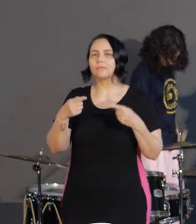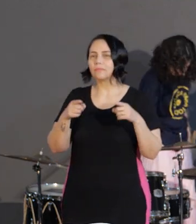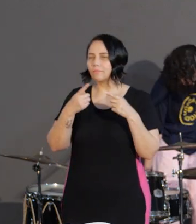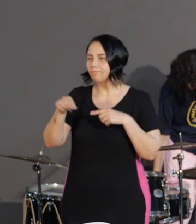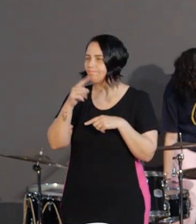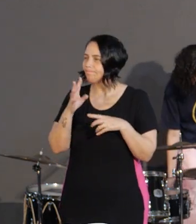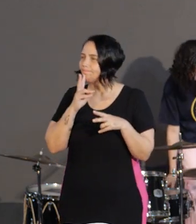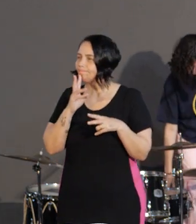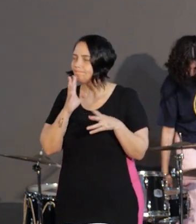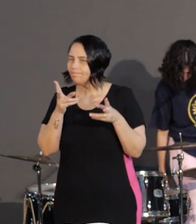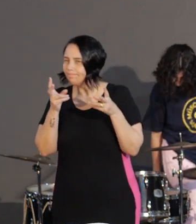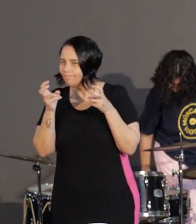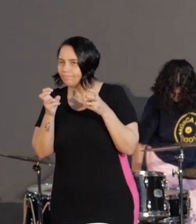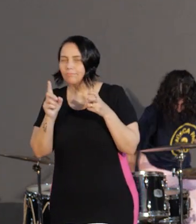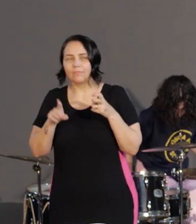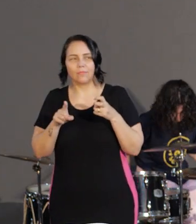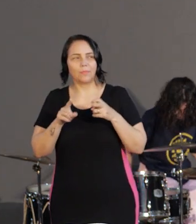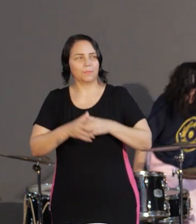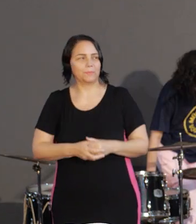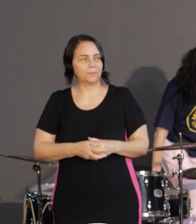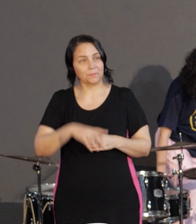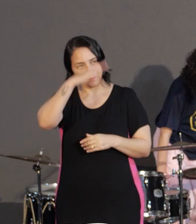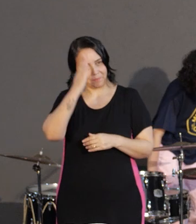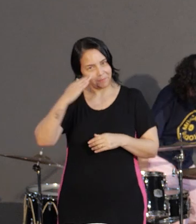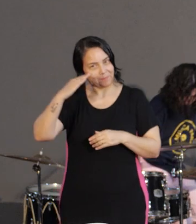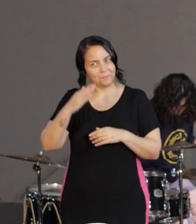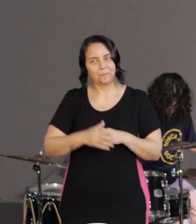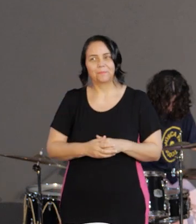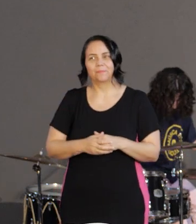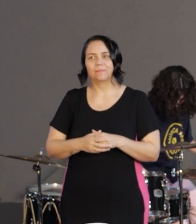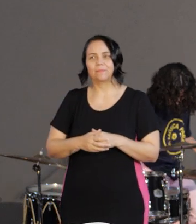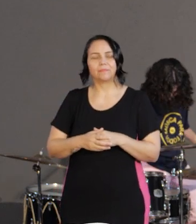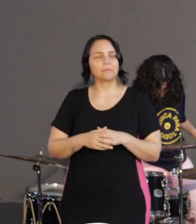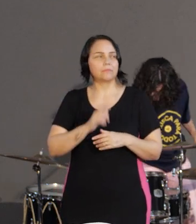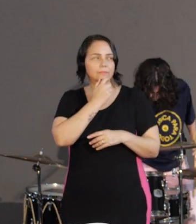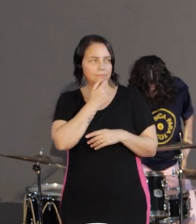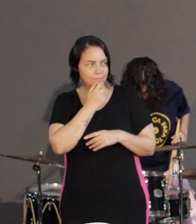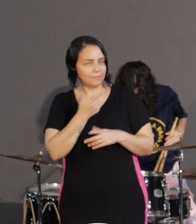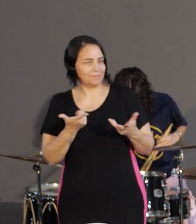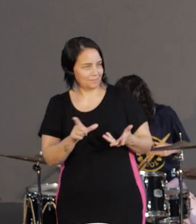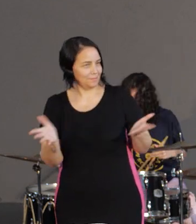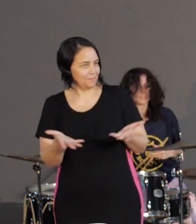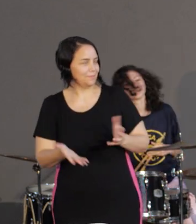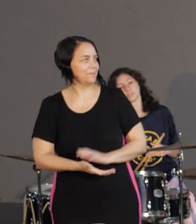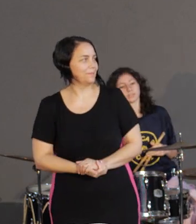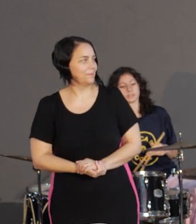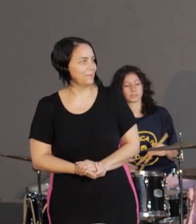não conhece, é uma música do Michael Jackson, Billie Jean. E a gente vai em mais uma do Michael Jackson agora.